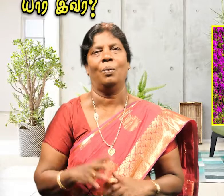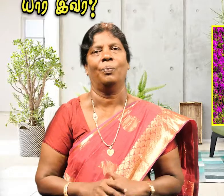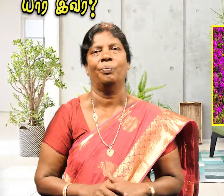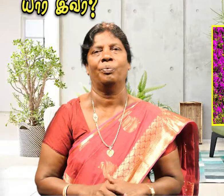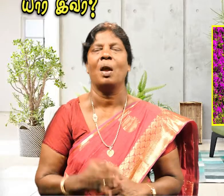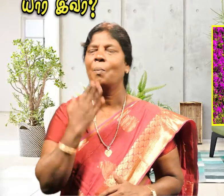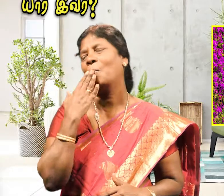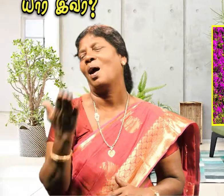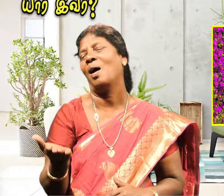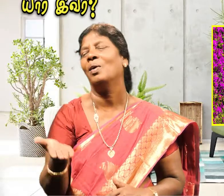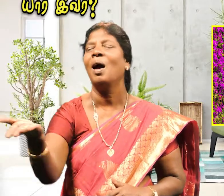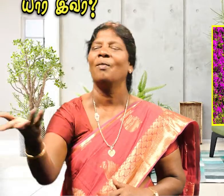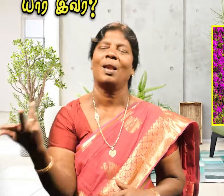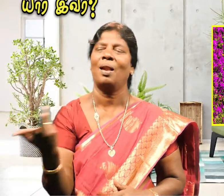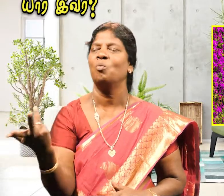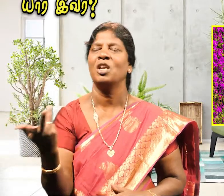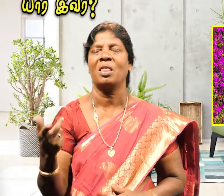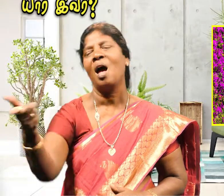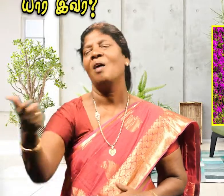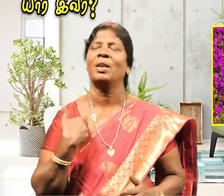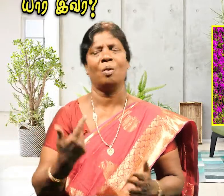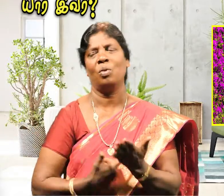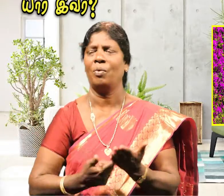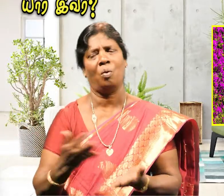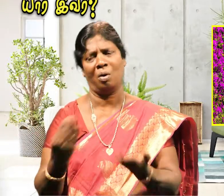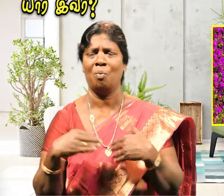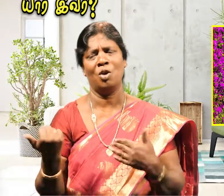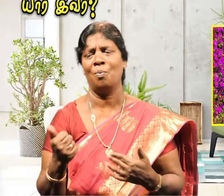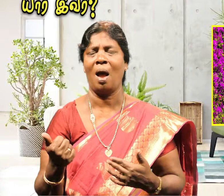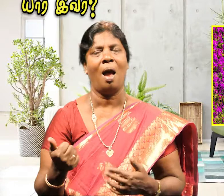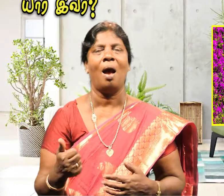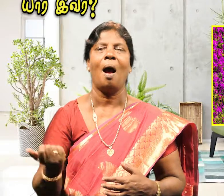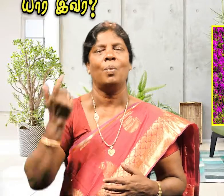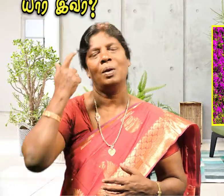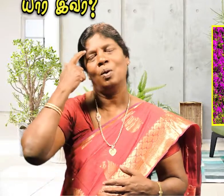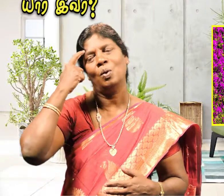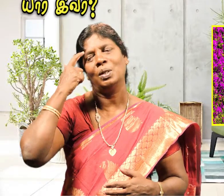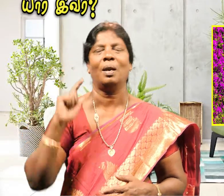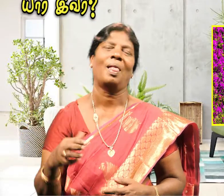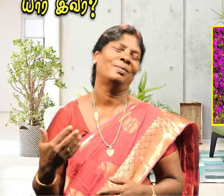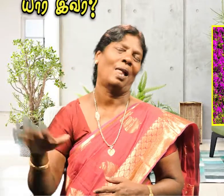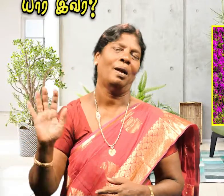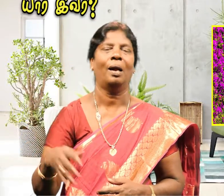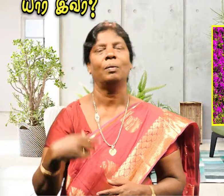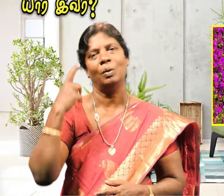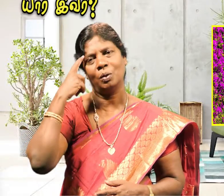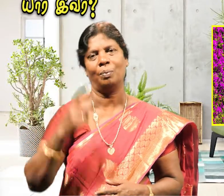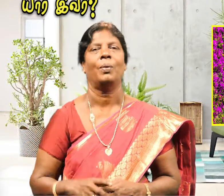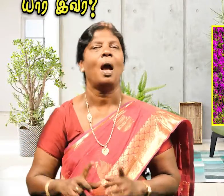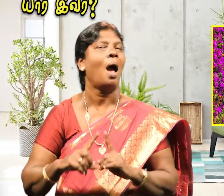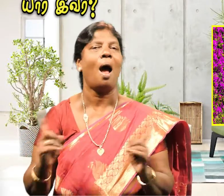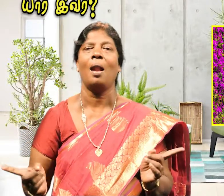மாட்டோம். ஐயோ பாவம், அவரே முடியாதவர், இவர் எனக்கு என்ன செய்ய போகிறார் என்று நாம் அவரை கண்டுகொள்ள